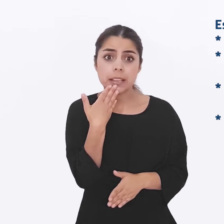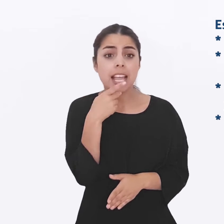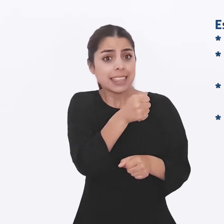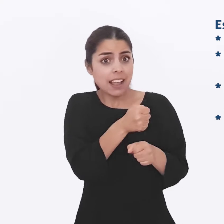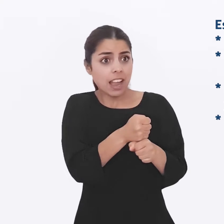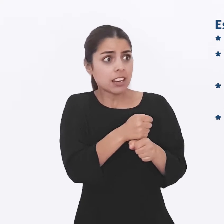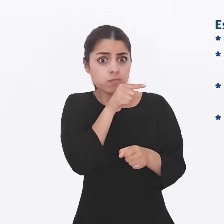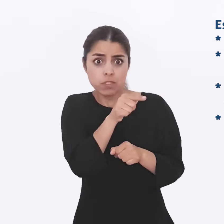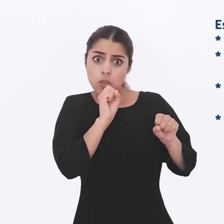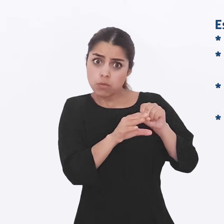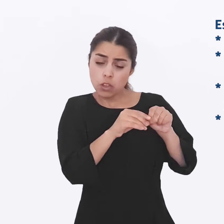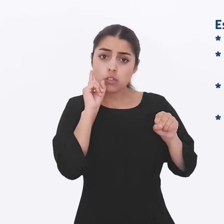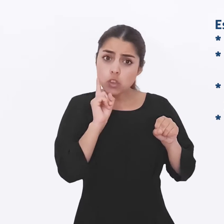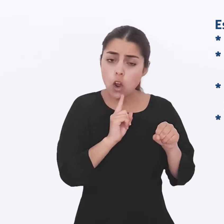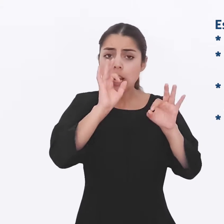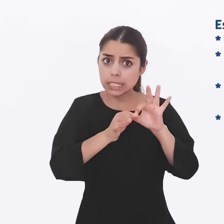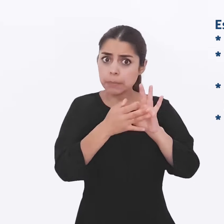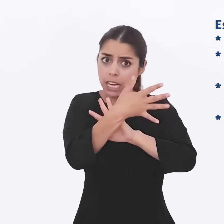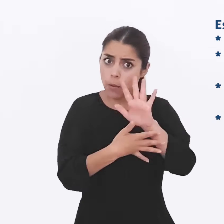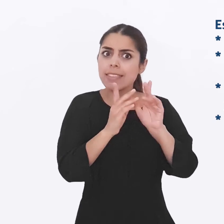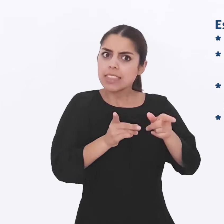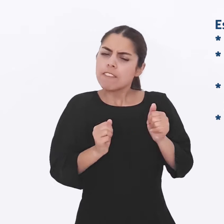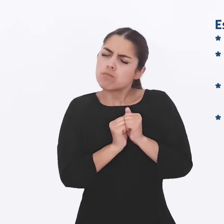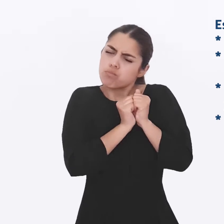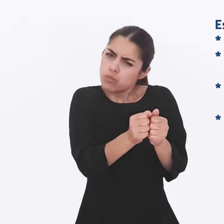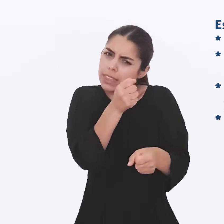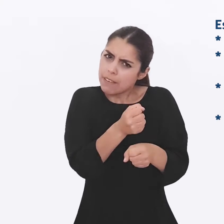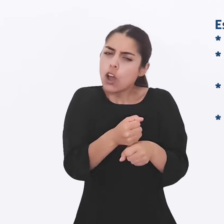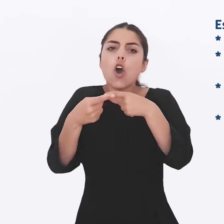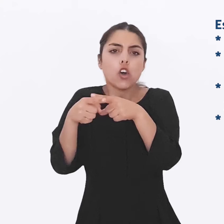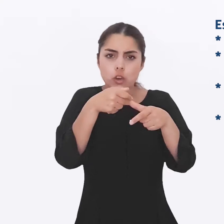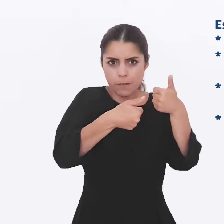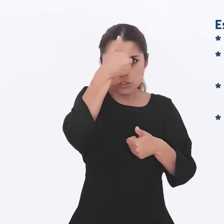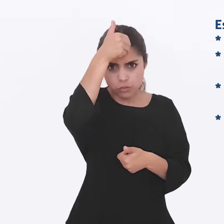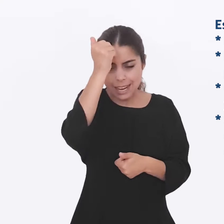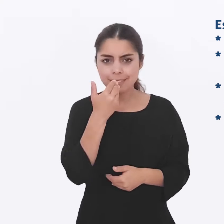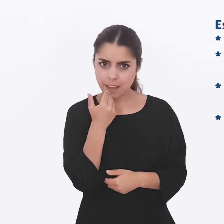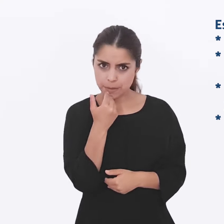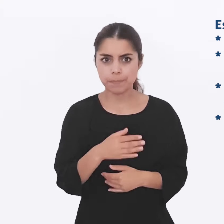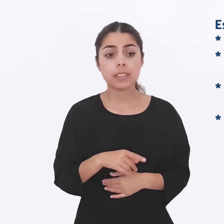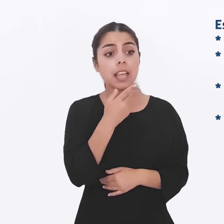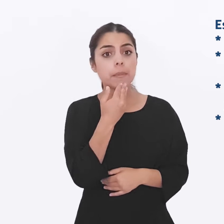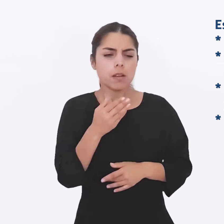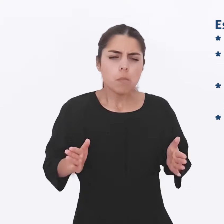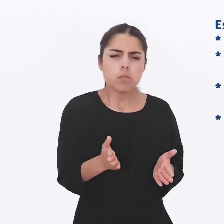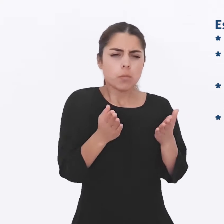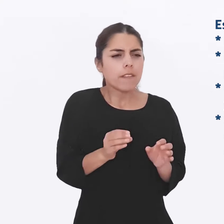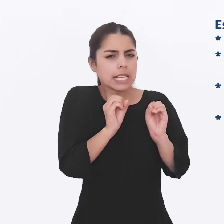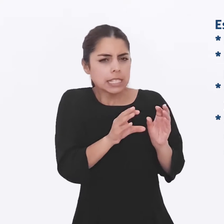trabajen colaborativamente con los educadores sordos, intérpretes de lengua de señas chilena y otros profesionales. Así también que promuevan